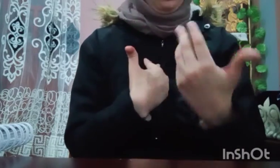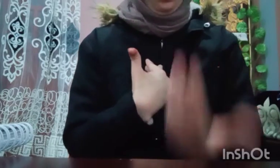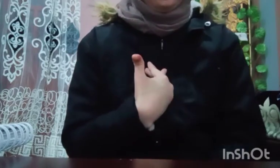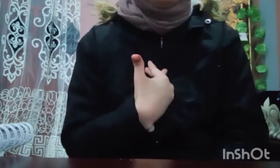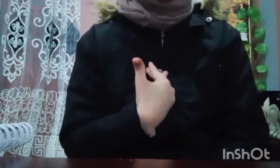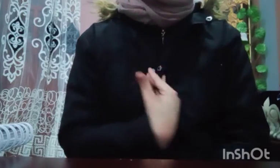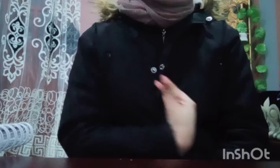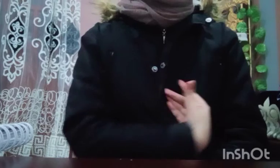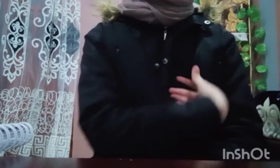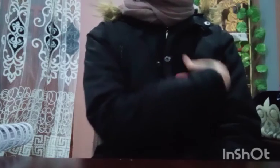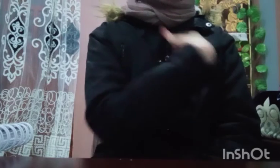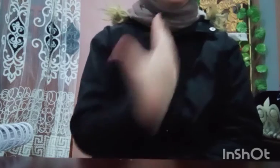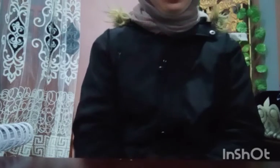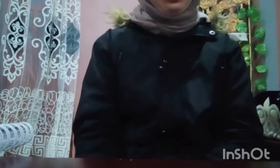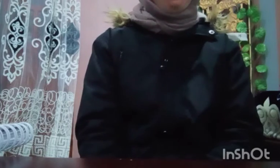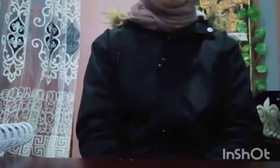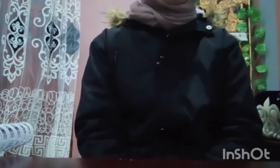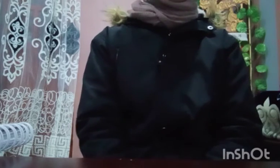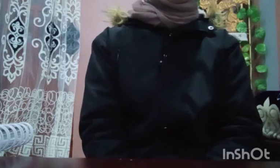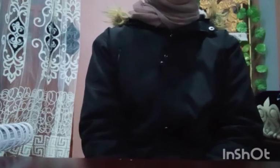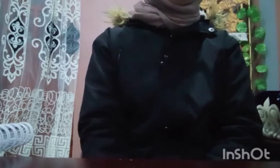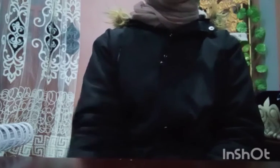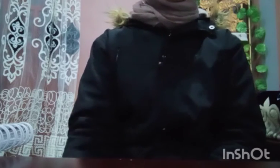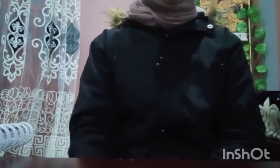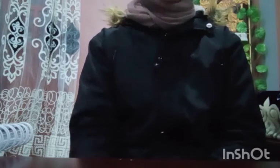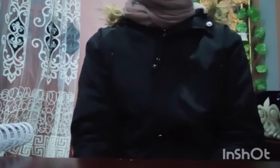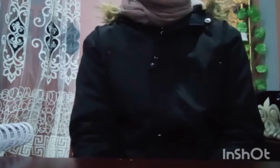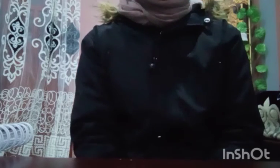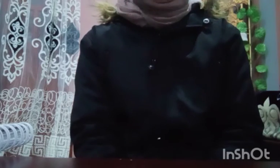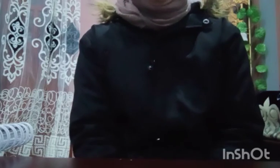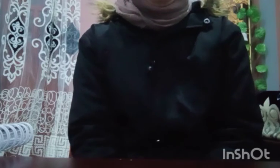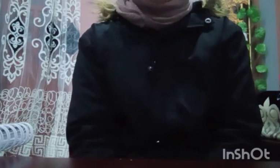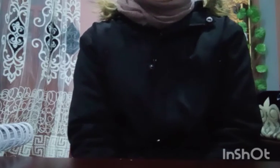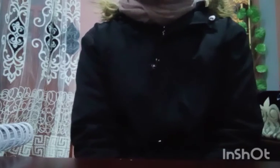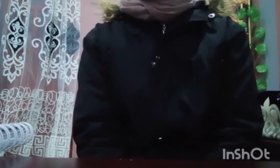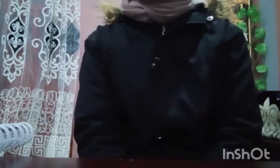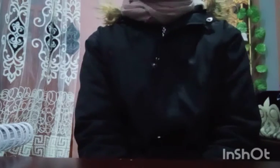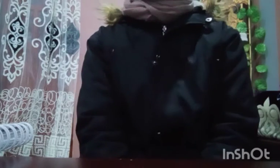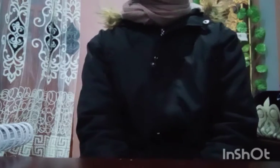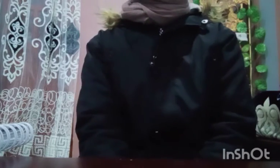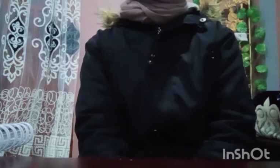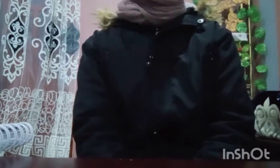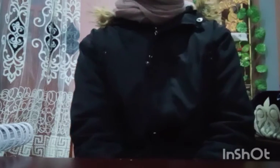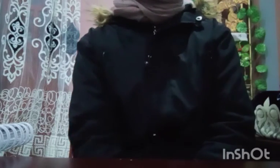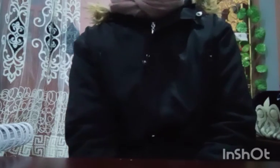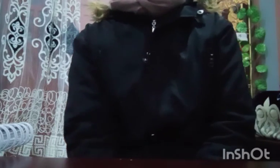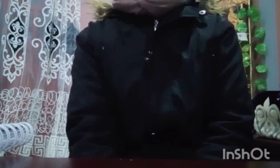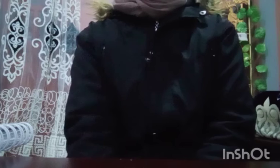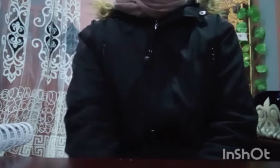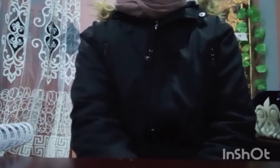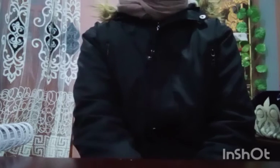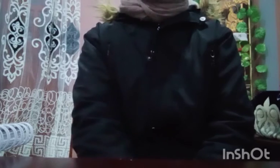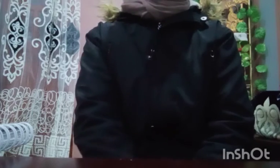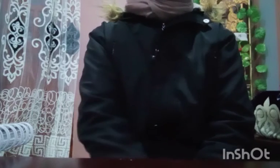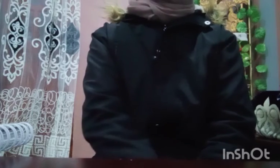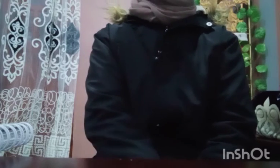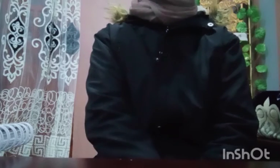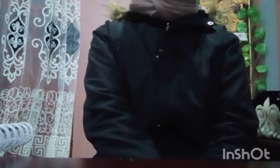بعضنا، وتكبر عائلتنا اكثر، لا فامي تكبر اكثر، يعني معاكم انا نكبر، وبكم نكبر، وبكلامكم الايجابي